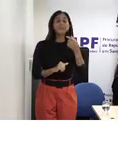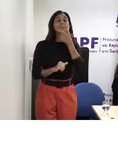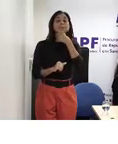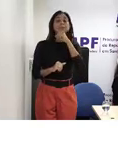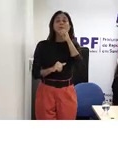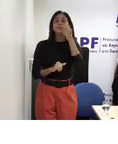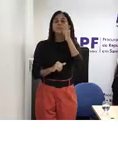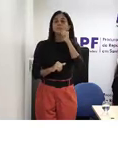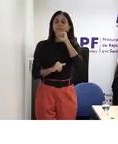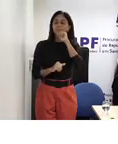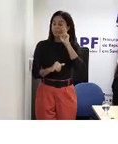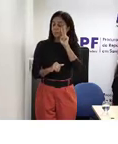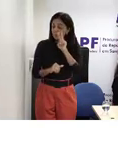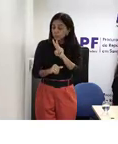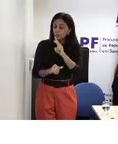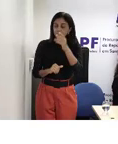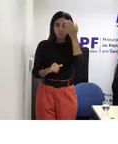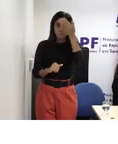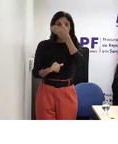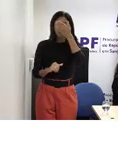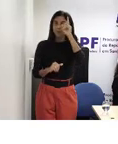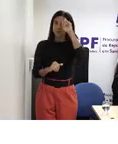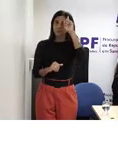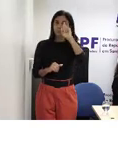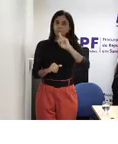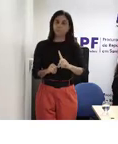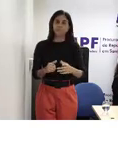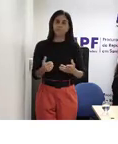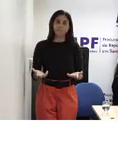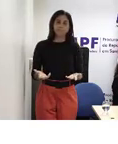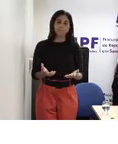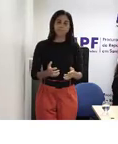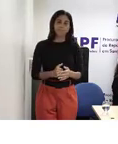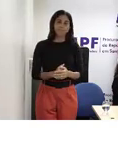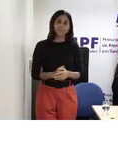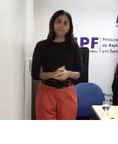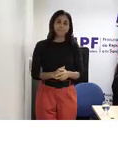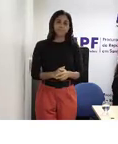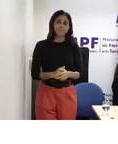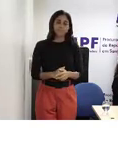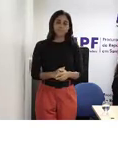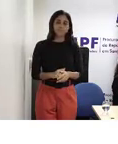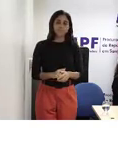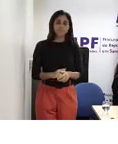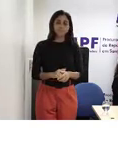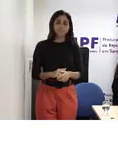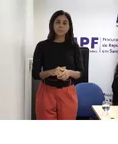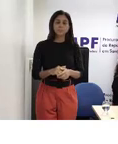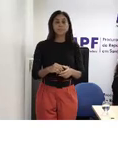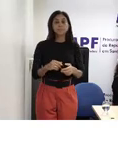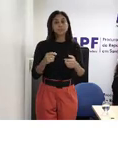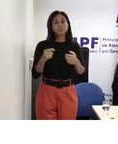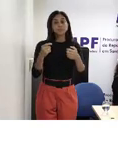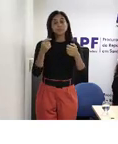não é só observar Ah não só tá seguindo criança não ele tem que olhar o tipo de conversa não existe não existe